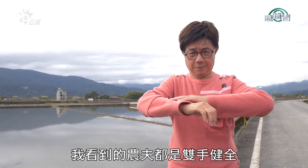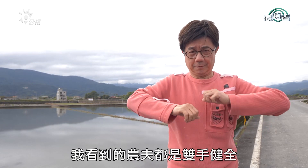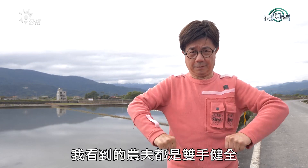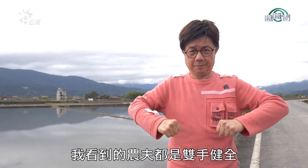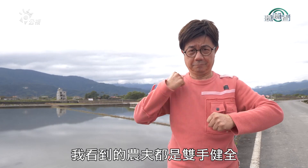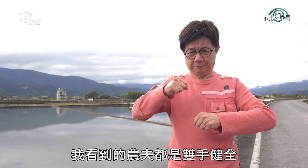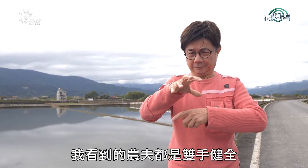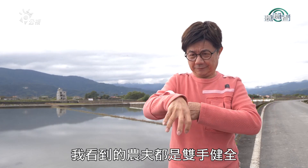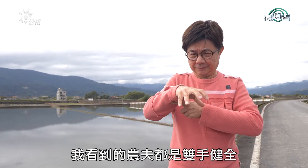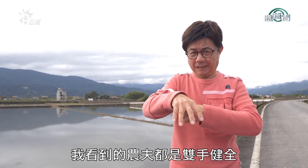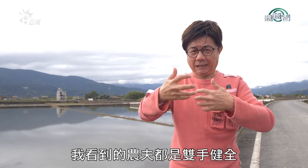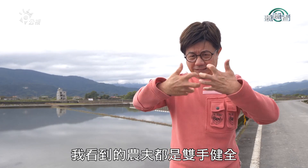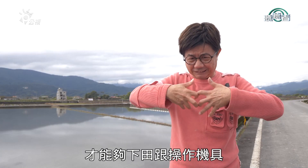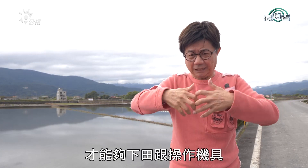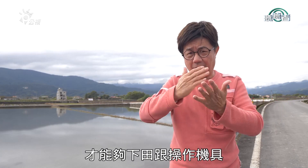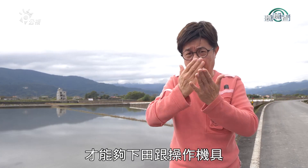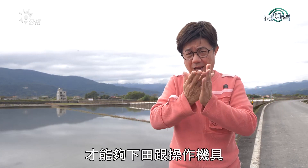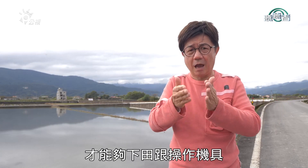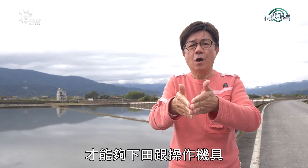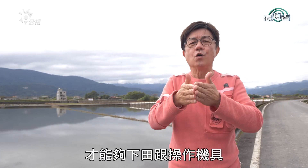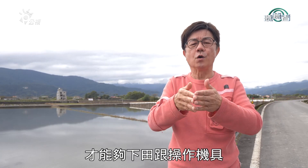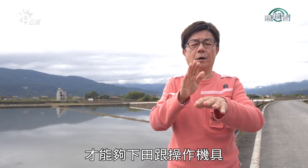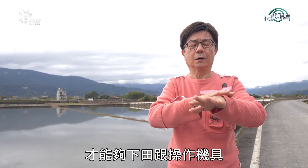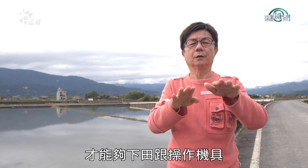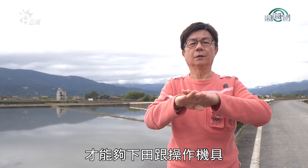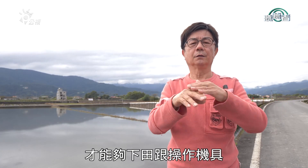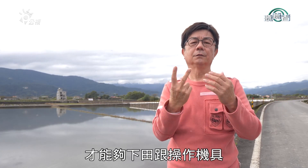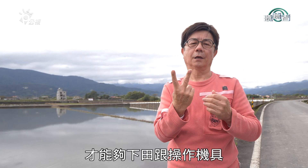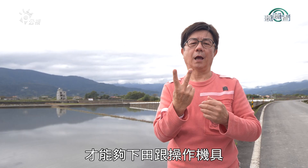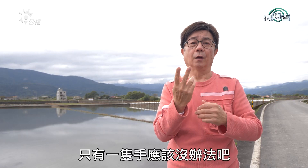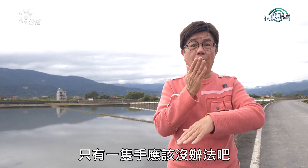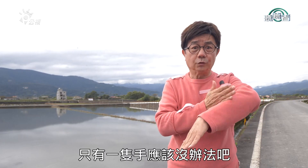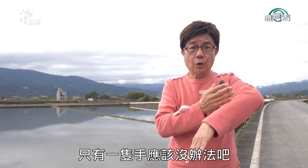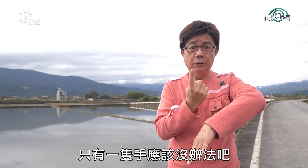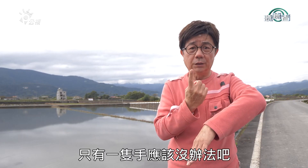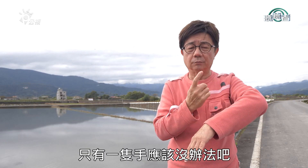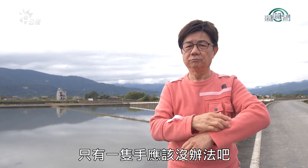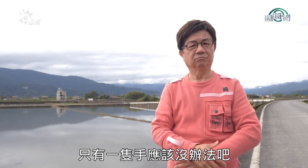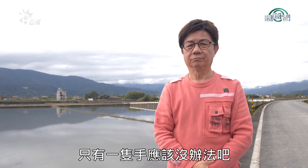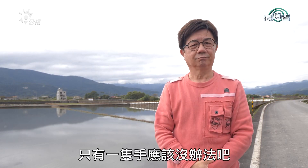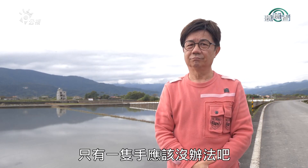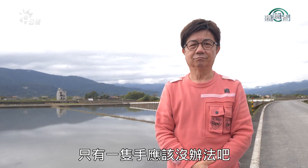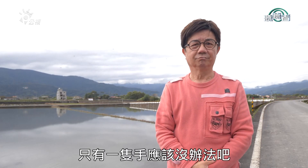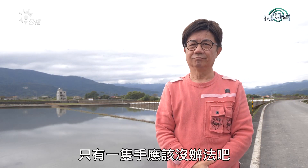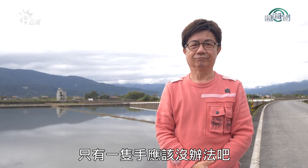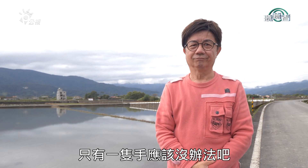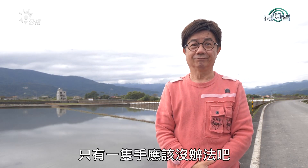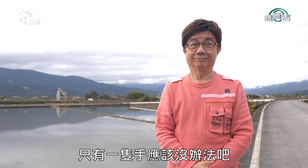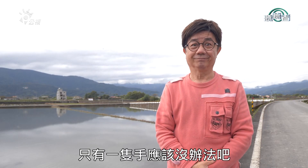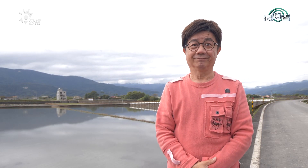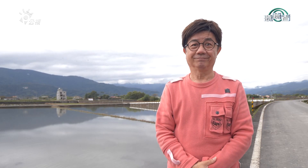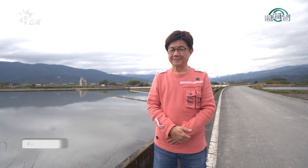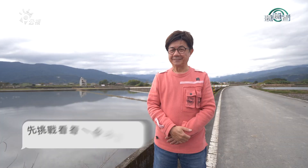都是双手健全才能够下田跟操作机具，只有一只手应该没办法吧。